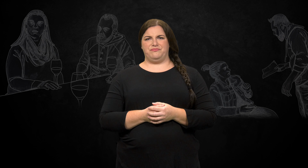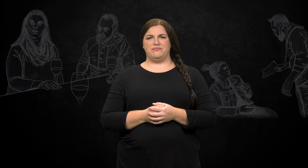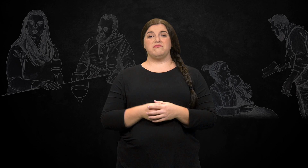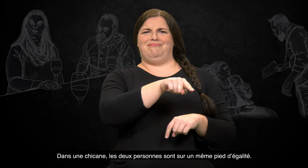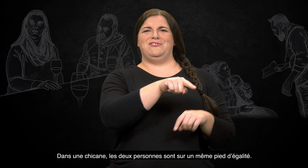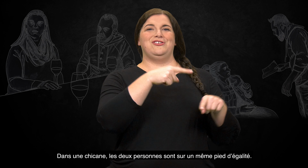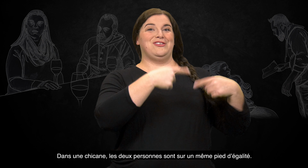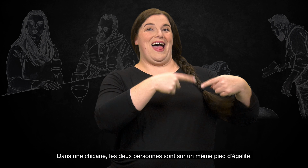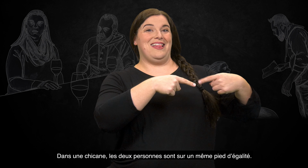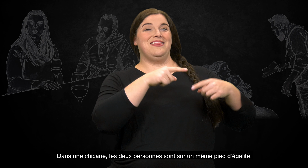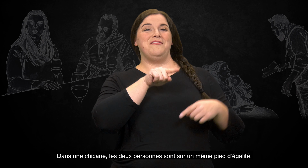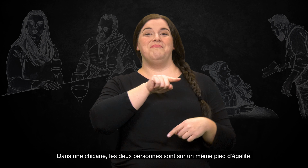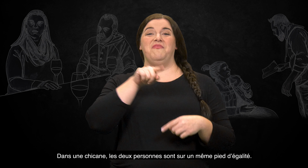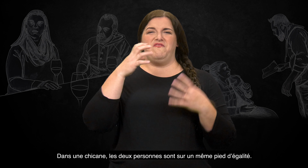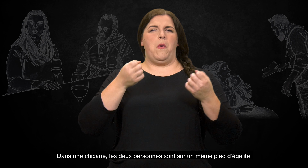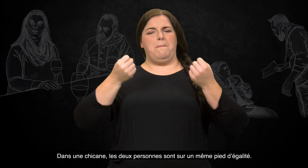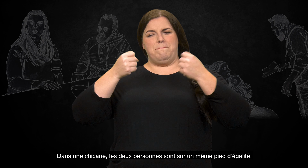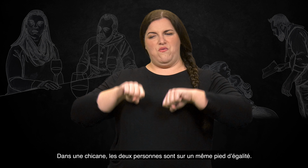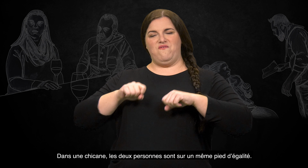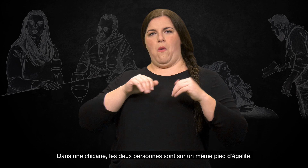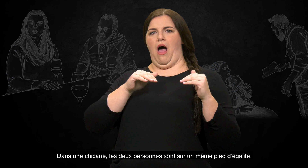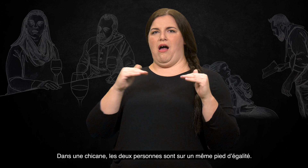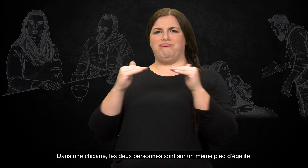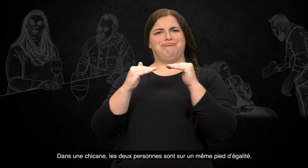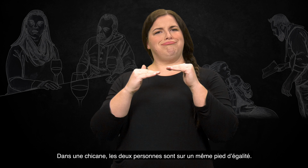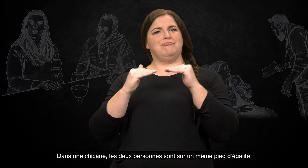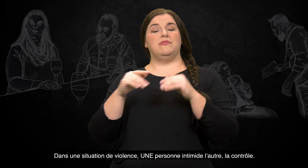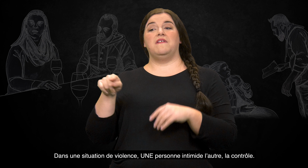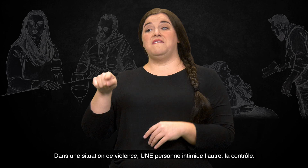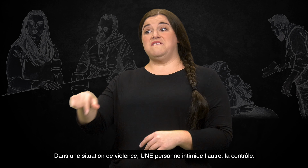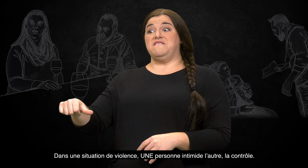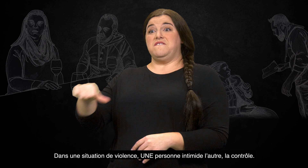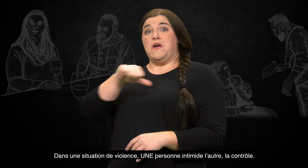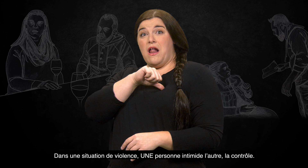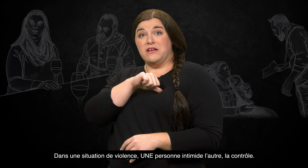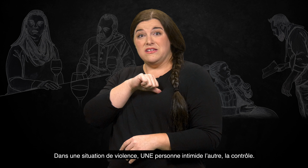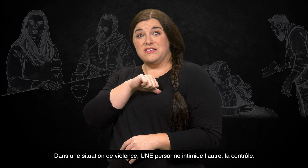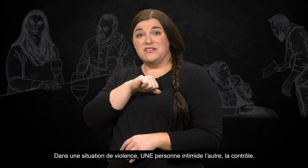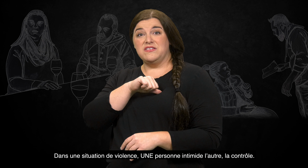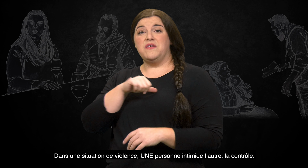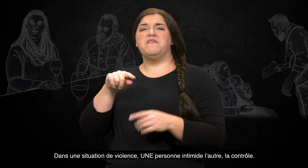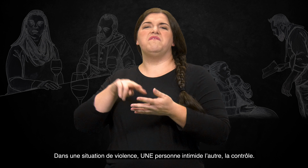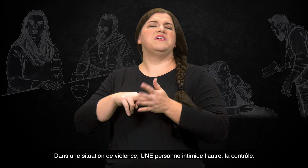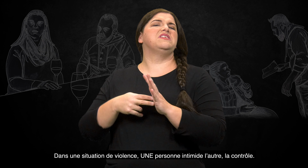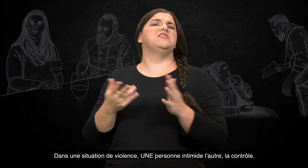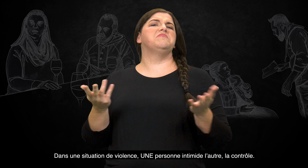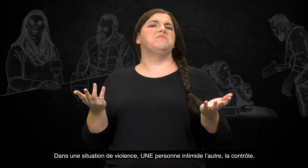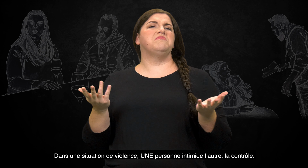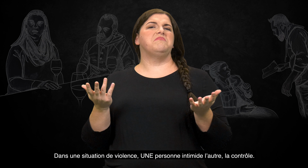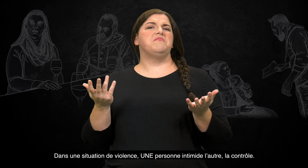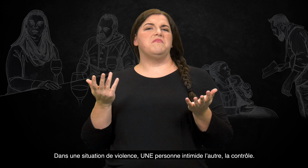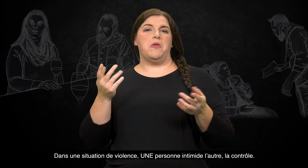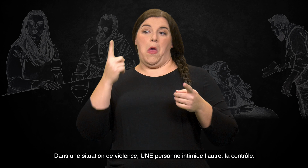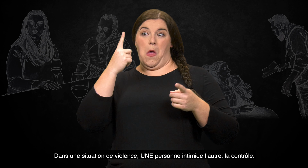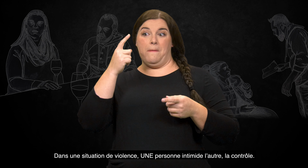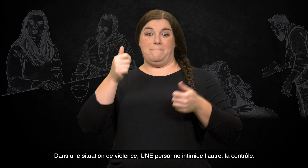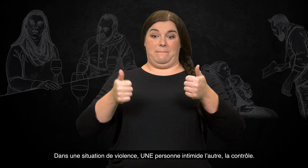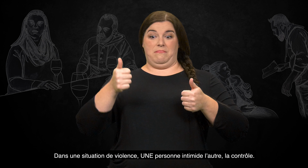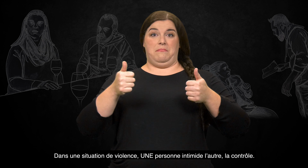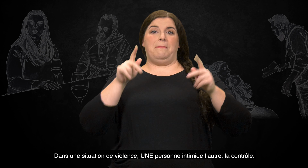Dans une chicane, les deux personnes sont sur un même pied d'égalité. Dans une situation de violence, une personne intimide l'autre, la contrôle.